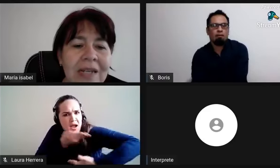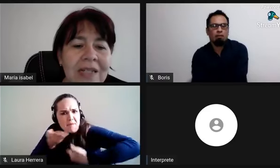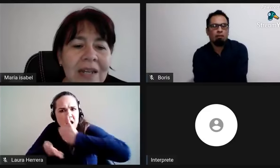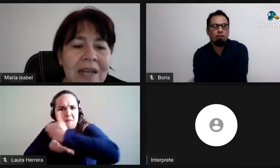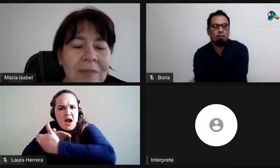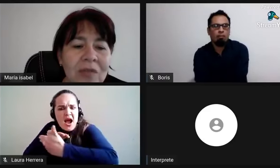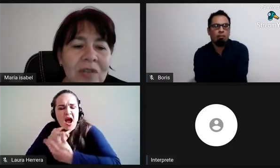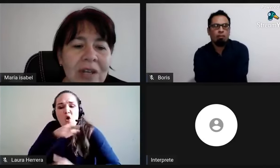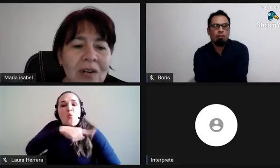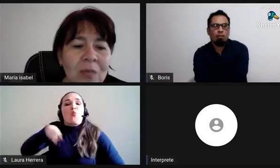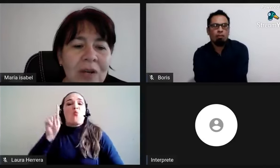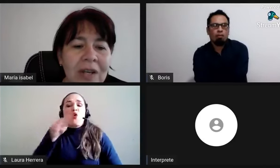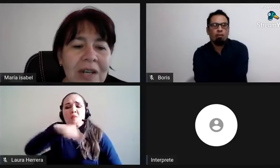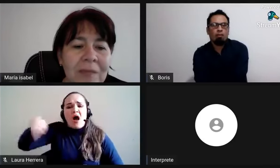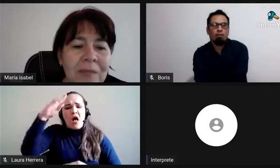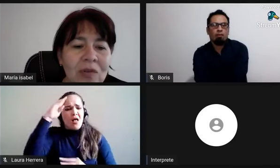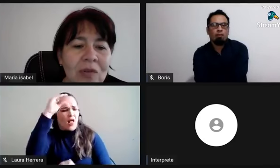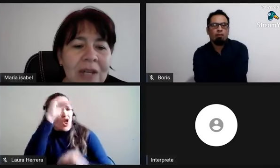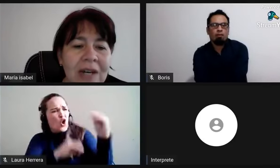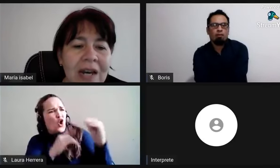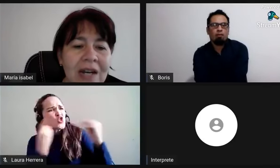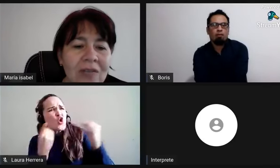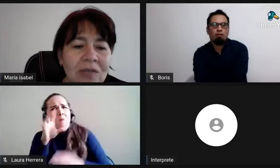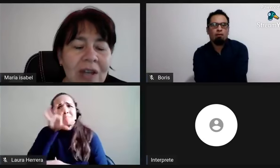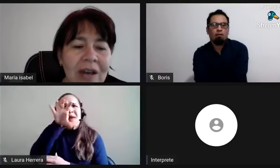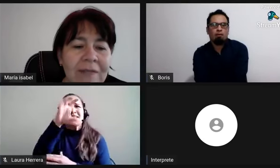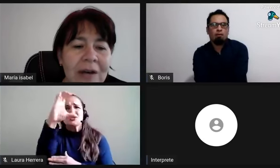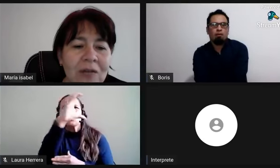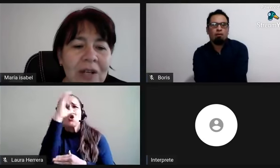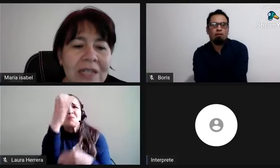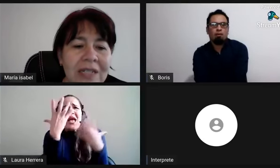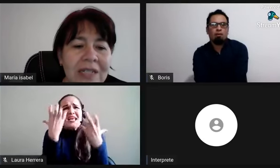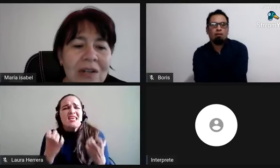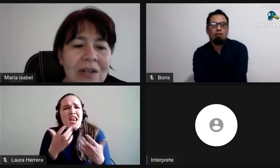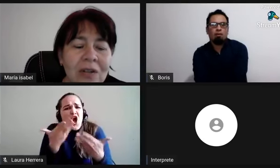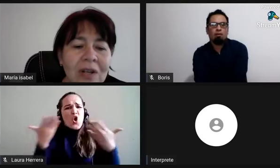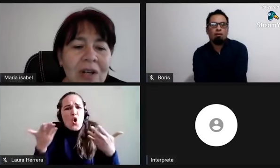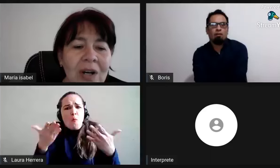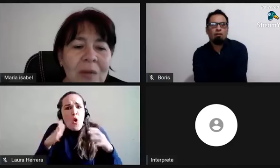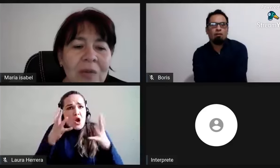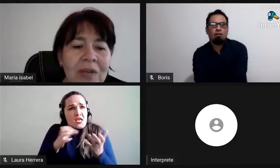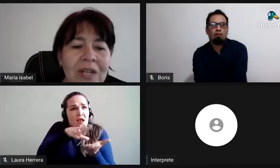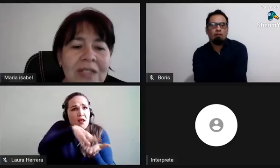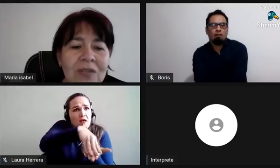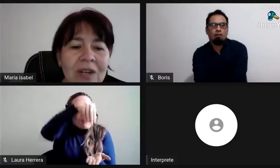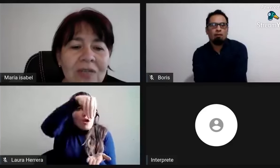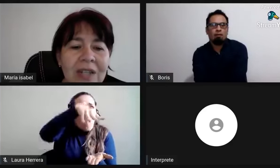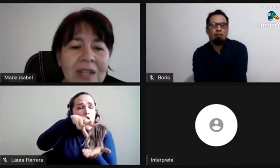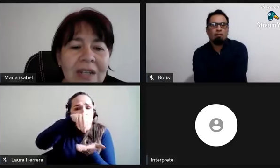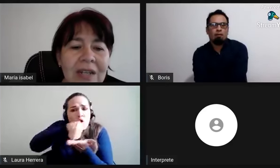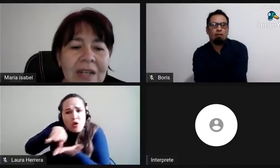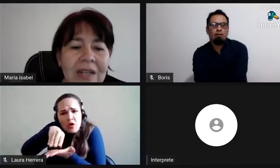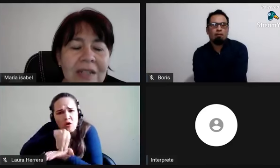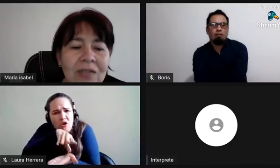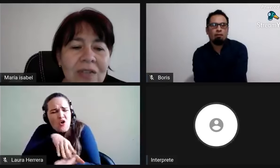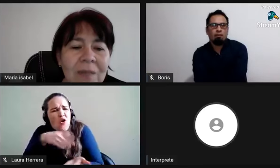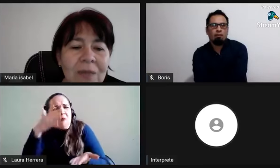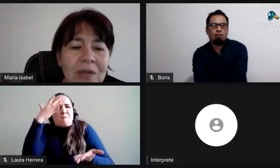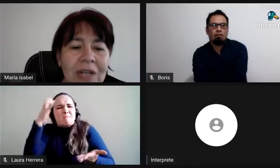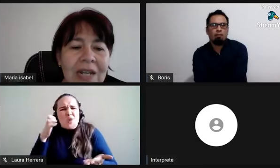país queríamos ser, cómo queríamos gobernarnos, bajo qué estilo. ¿Podrías ayudarnos a entender este concepto de